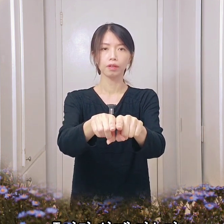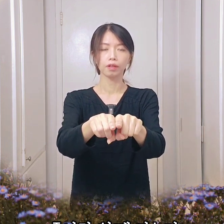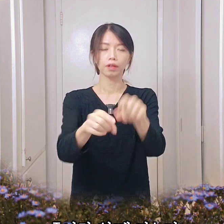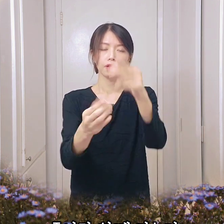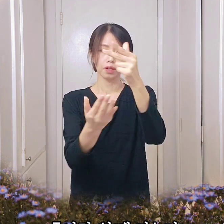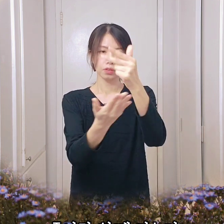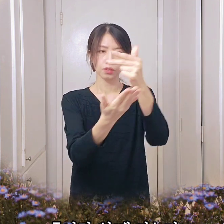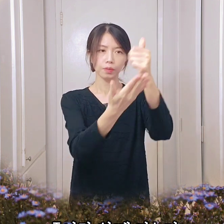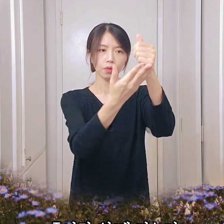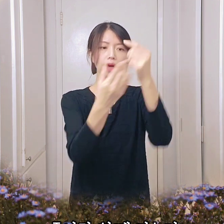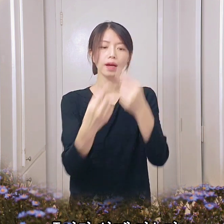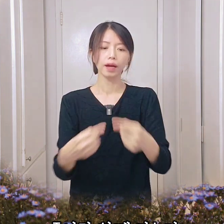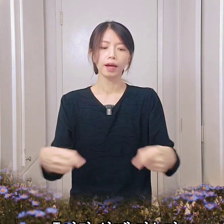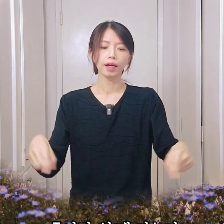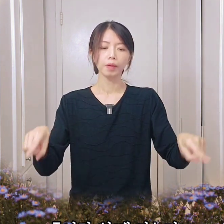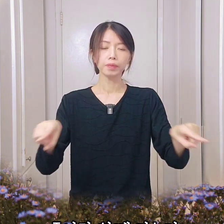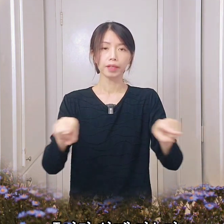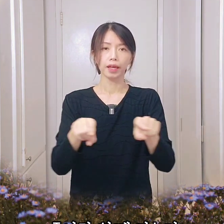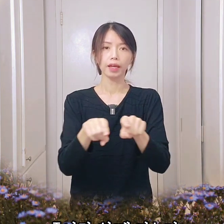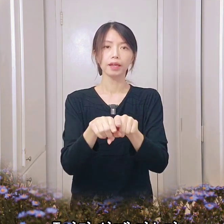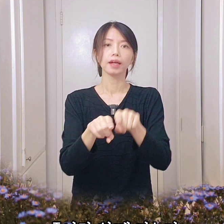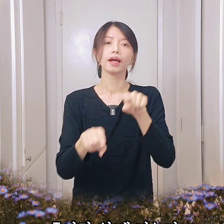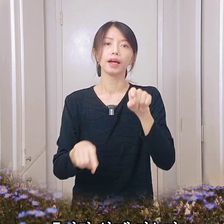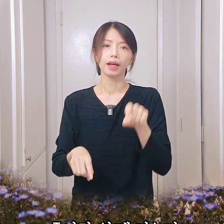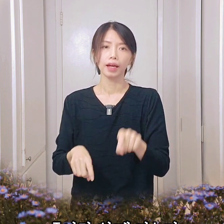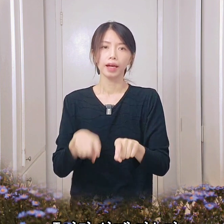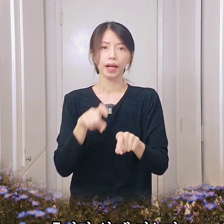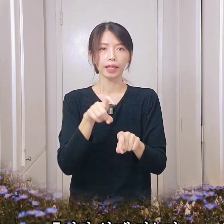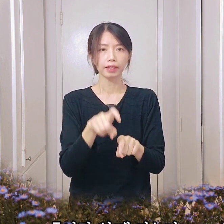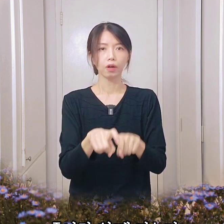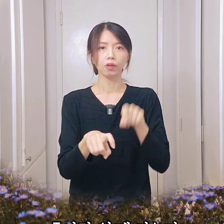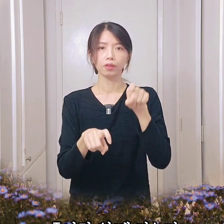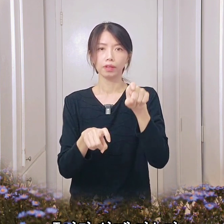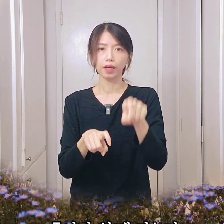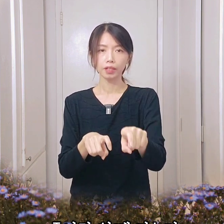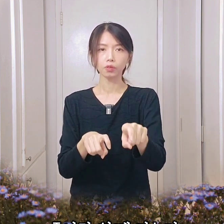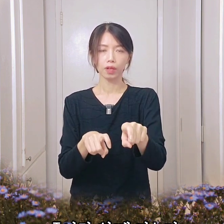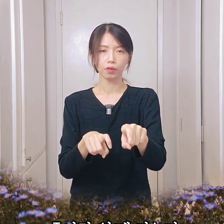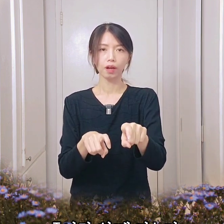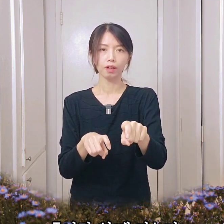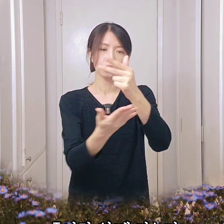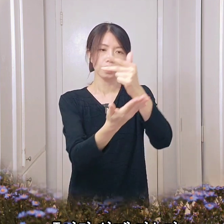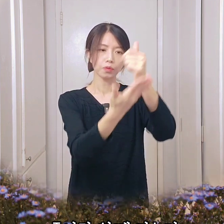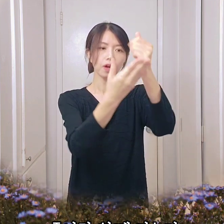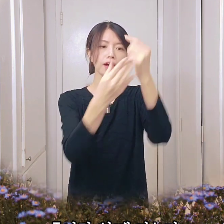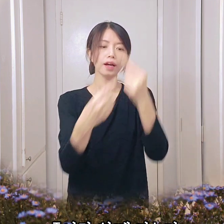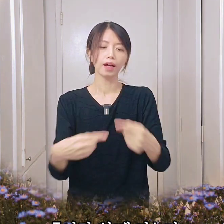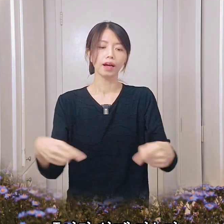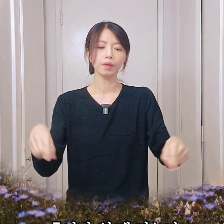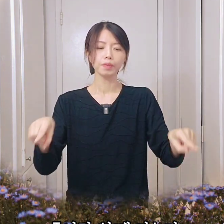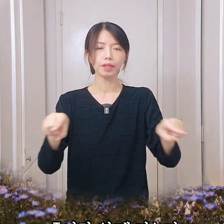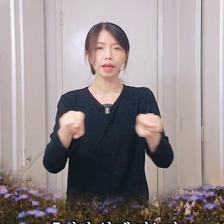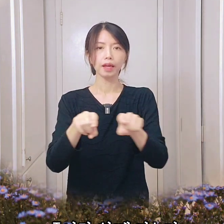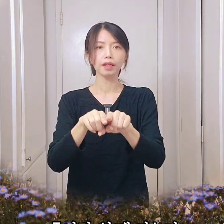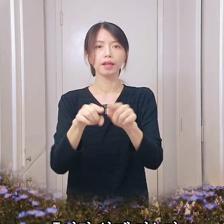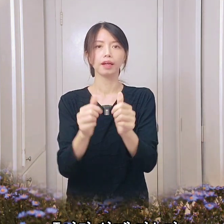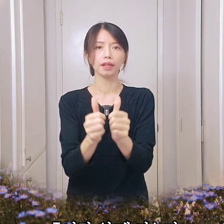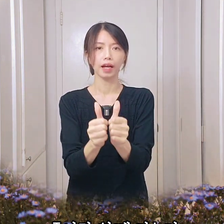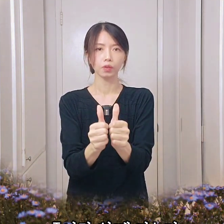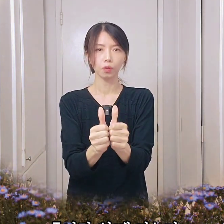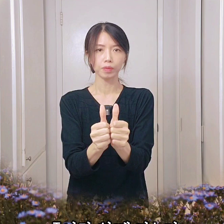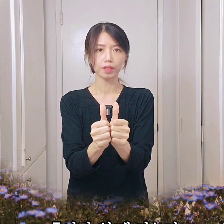되고요. 주님과 함께 가는 것 하셔도 되고요. 주님과